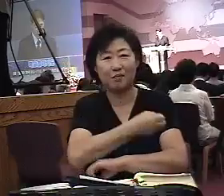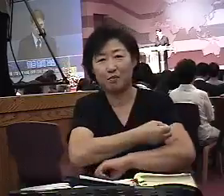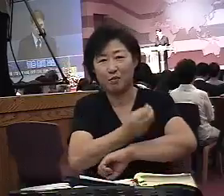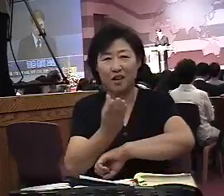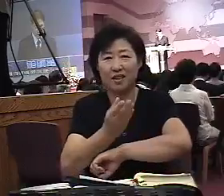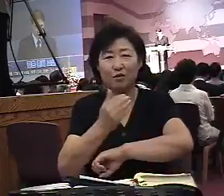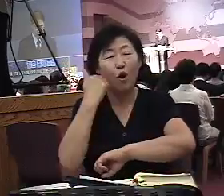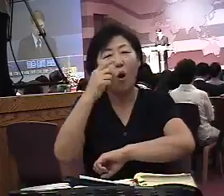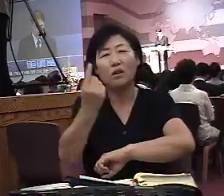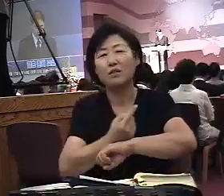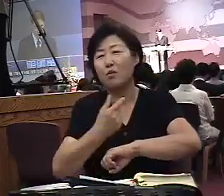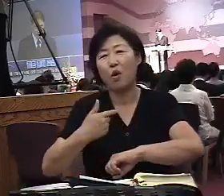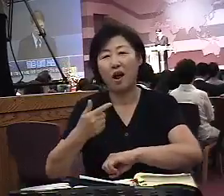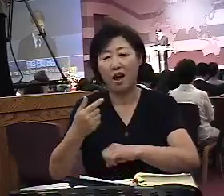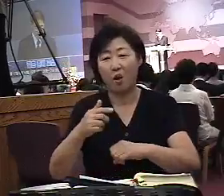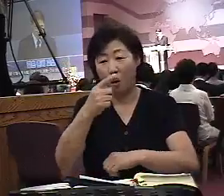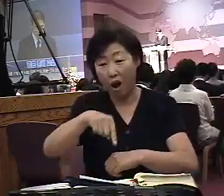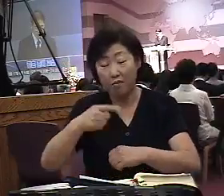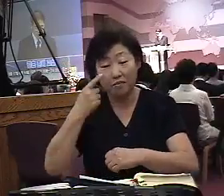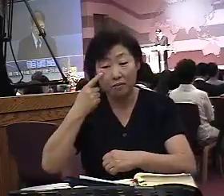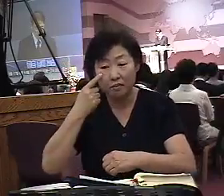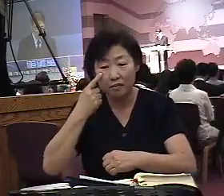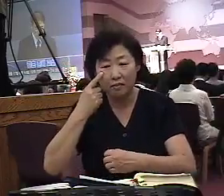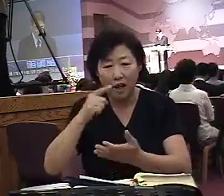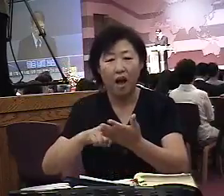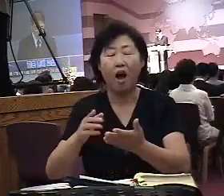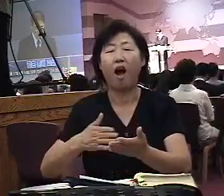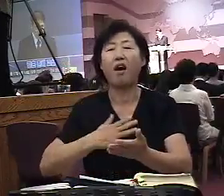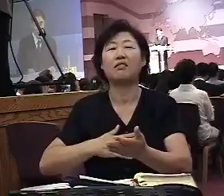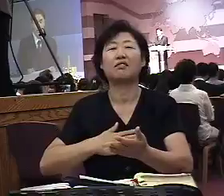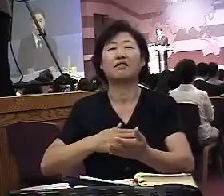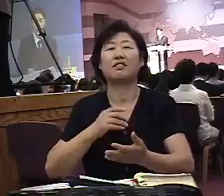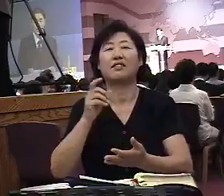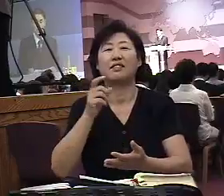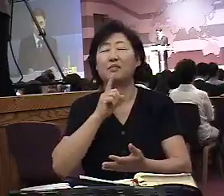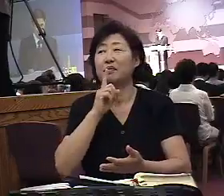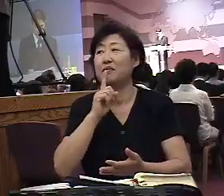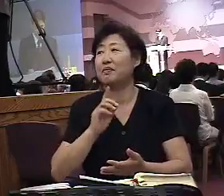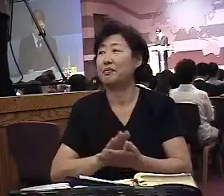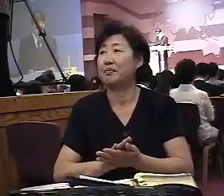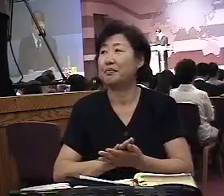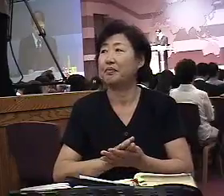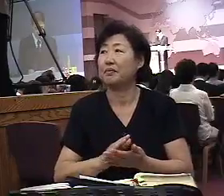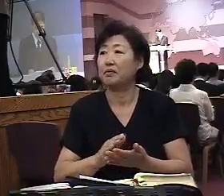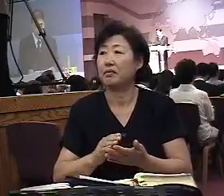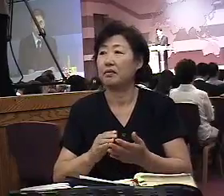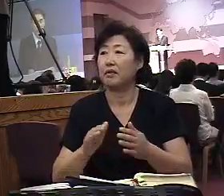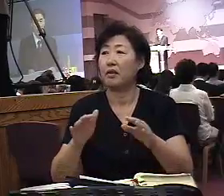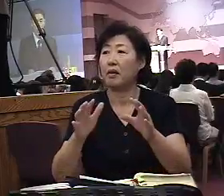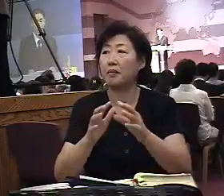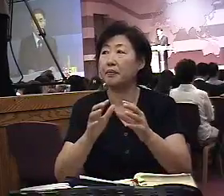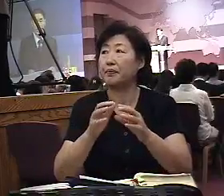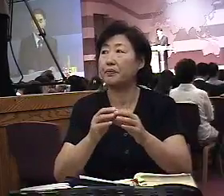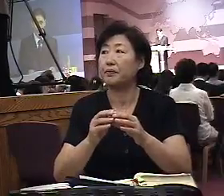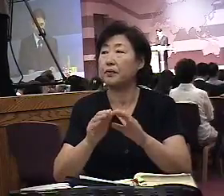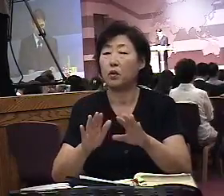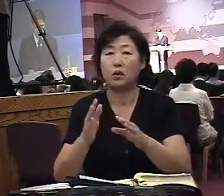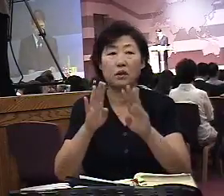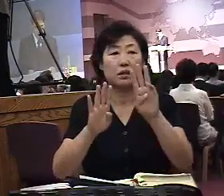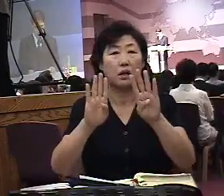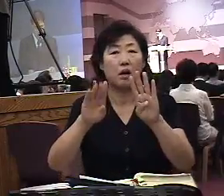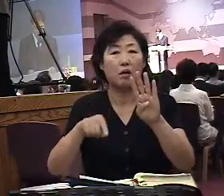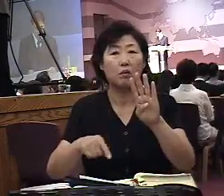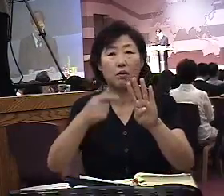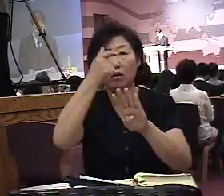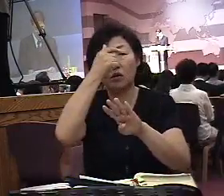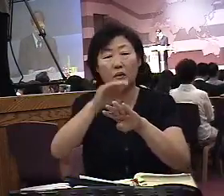결혼준비교실과 인간관계 및 대화훈련, 사랑의 한국학교, 또 쉐키나 뮤직 아카데미 신입생 계속해서 모집하고 있습니다. 오늘 4부 예배